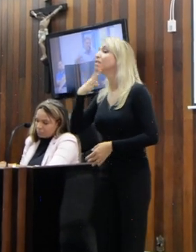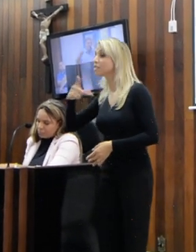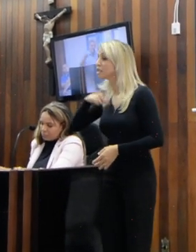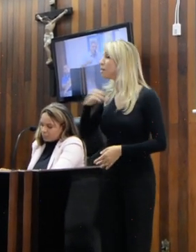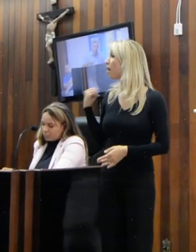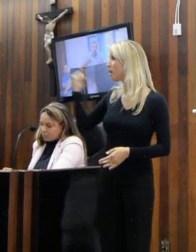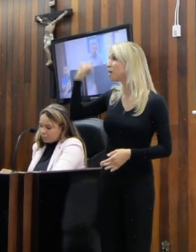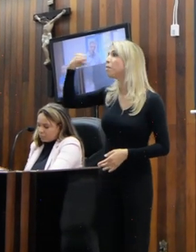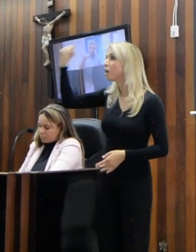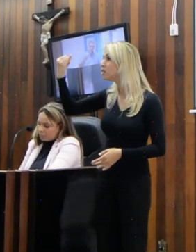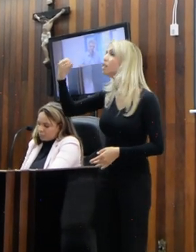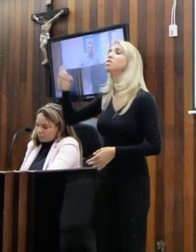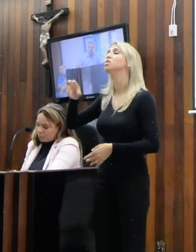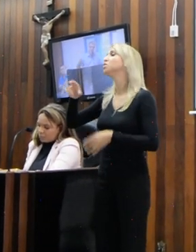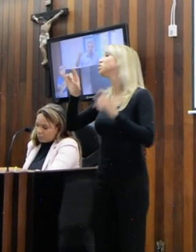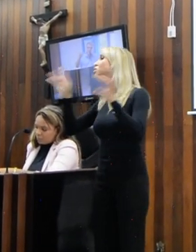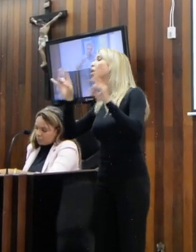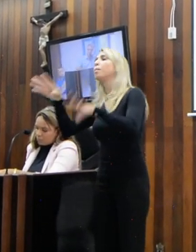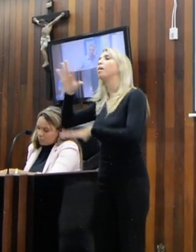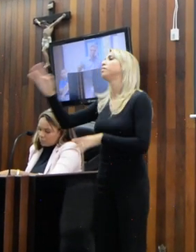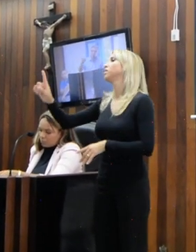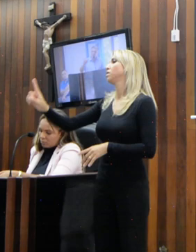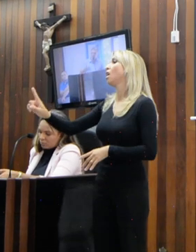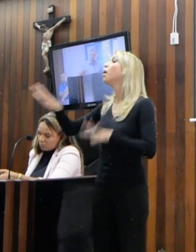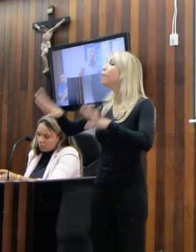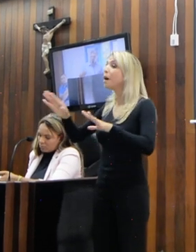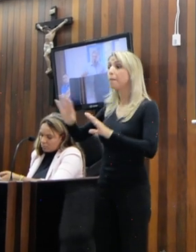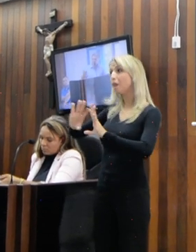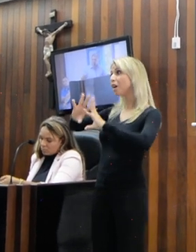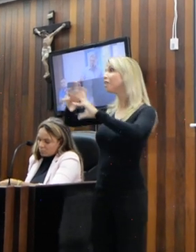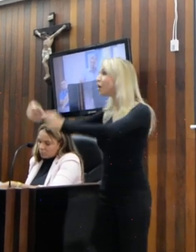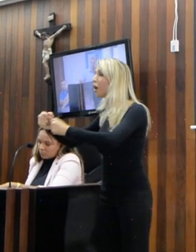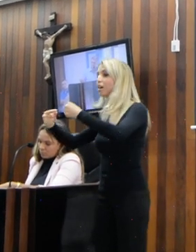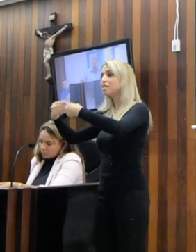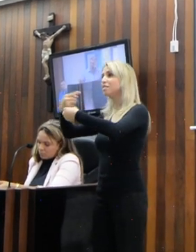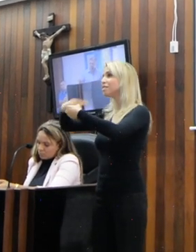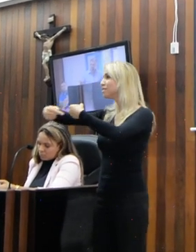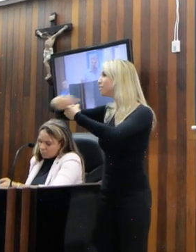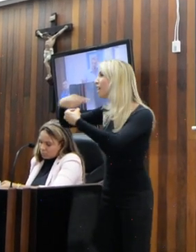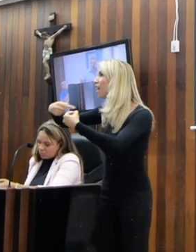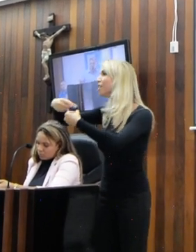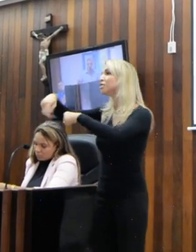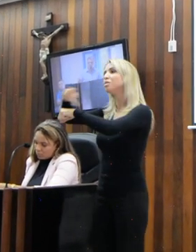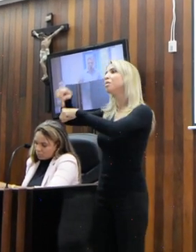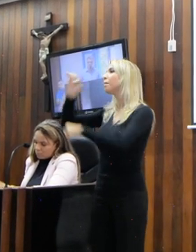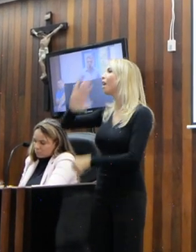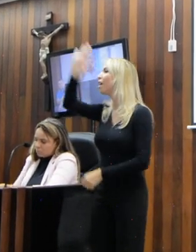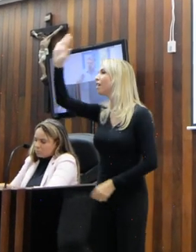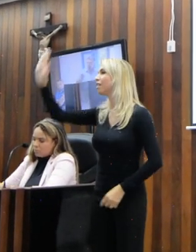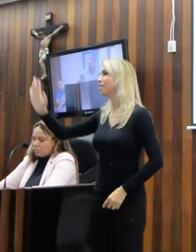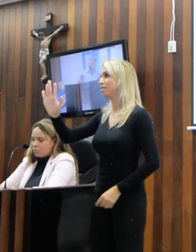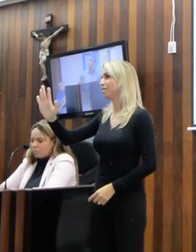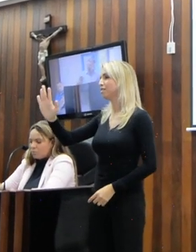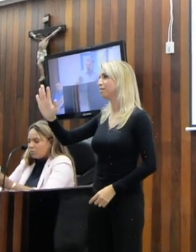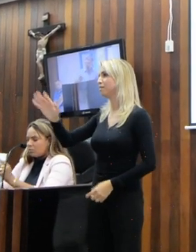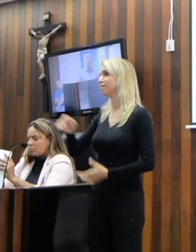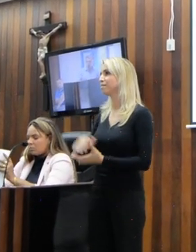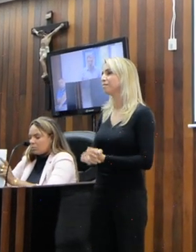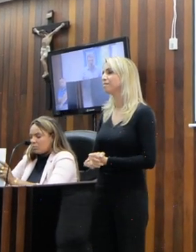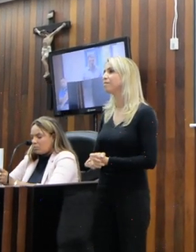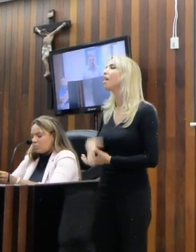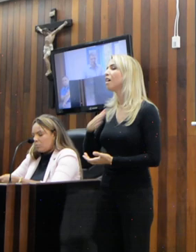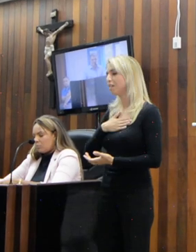teve, não só para Cabo Frio, mas para todas as cidades desse país. Vou continuar assim enquanto